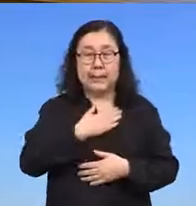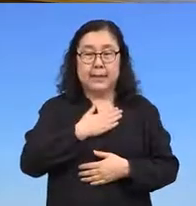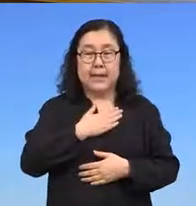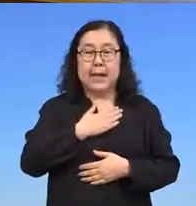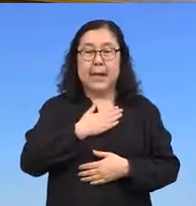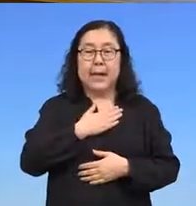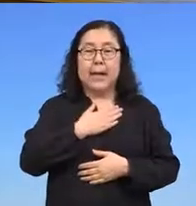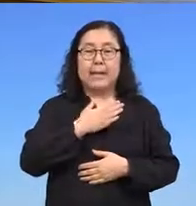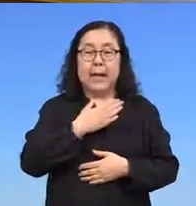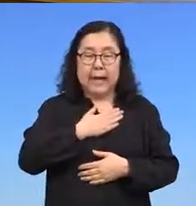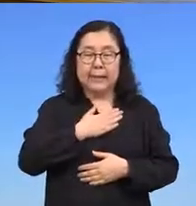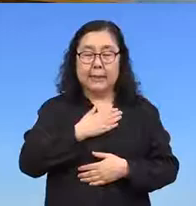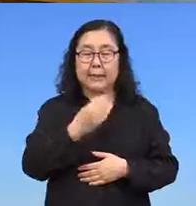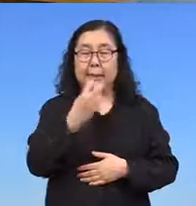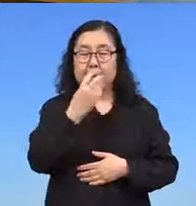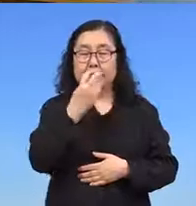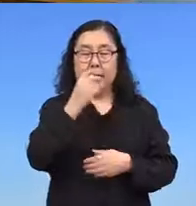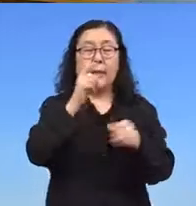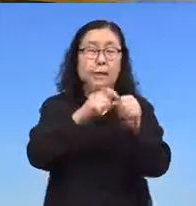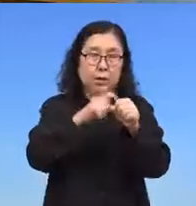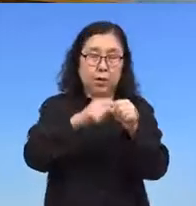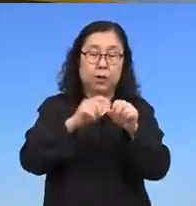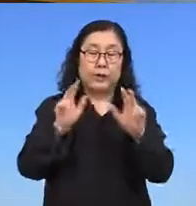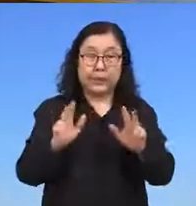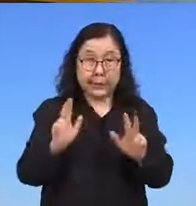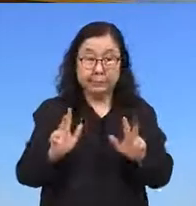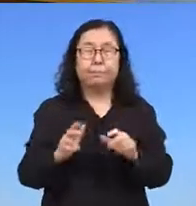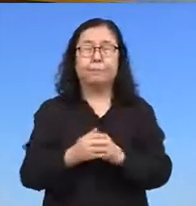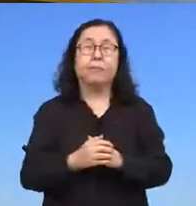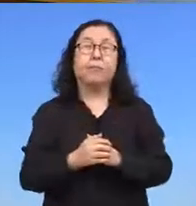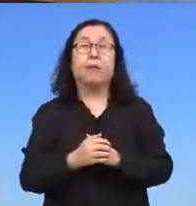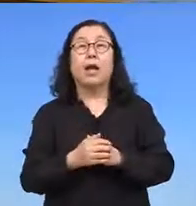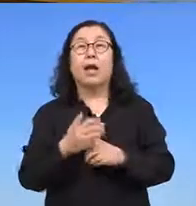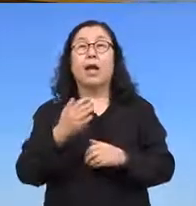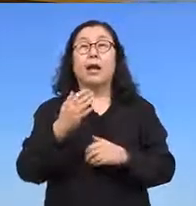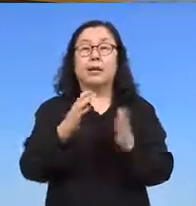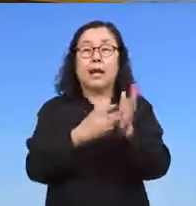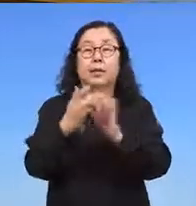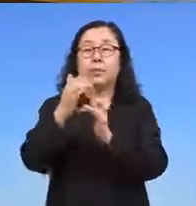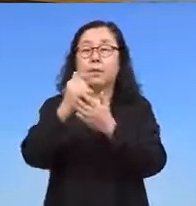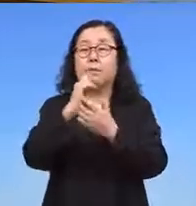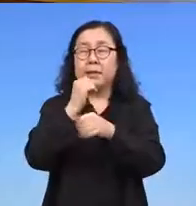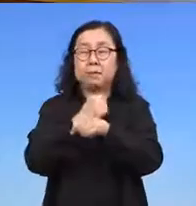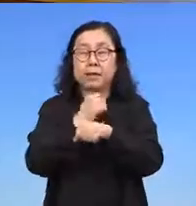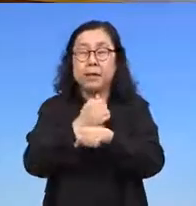이르시되 나는 I am 생명의 떡이요. 8장 12절,